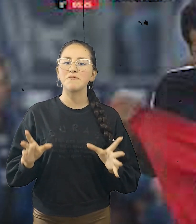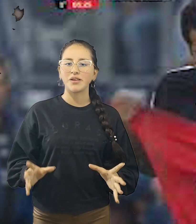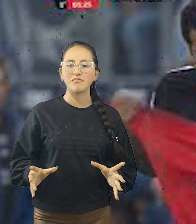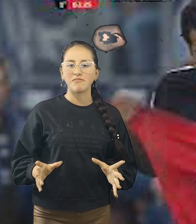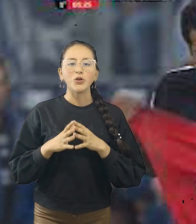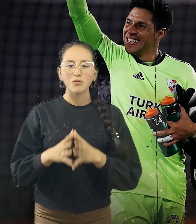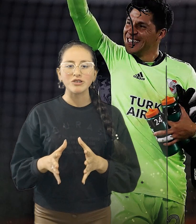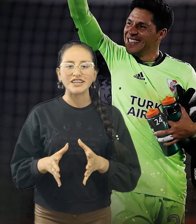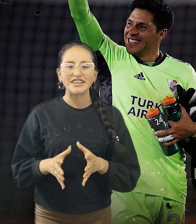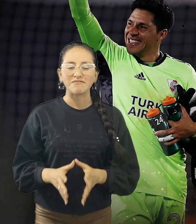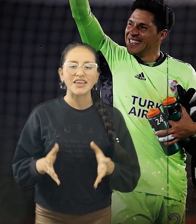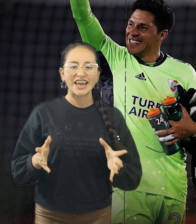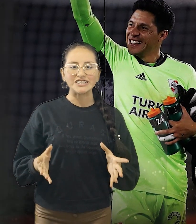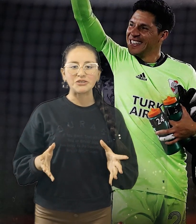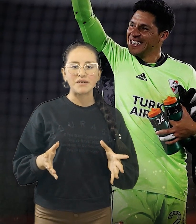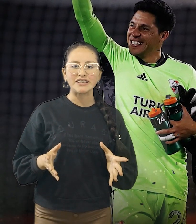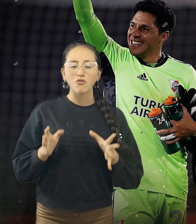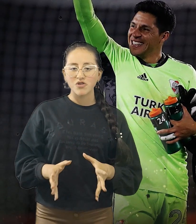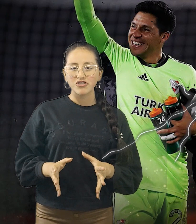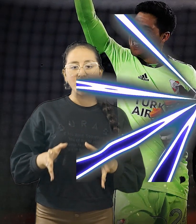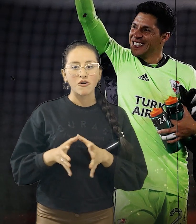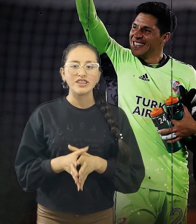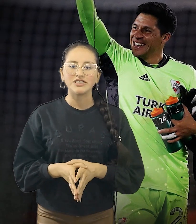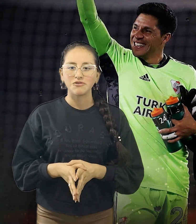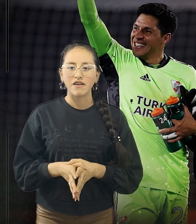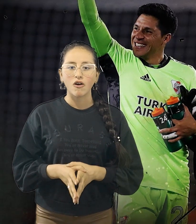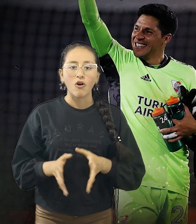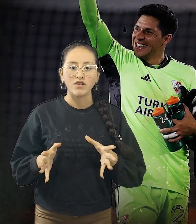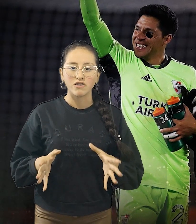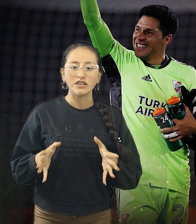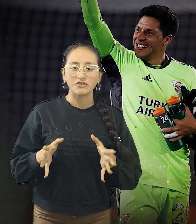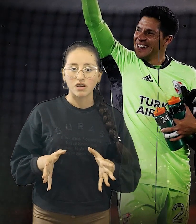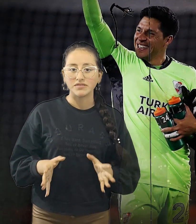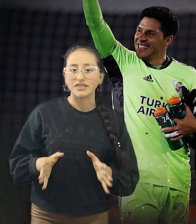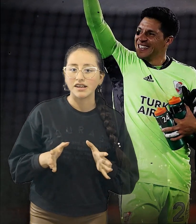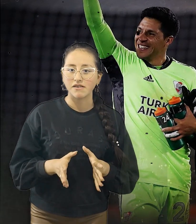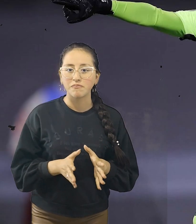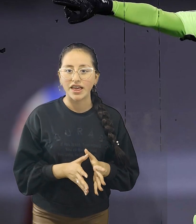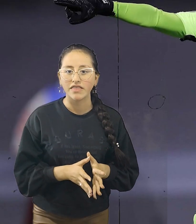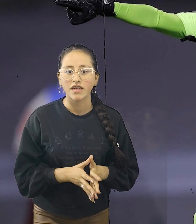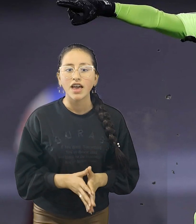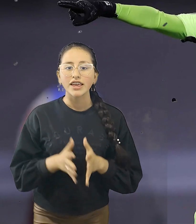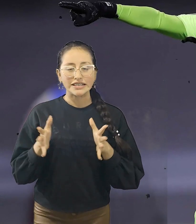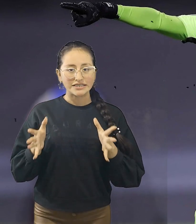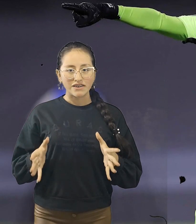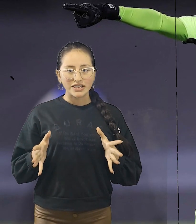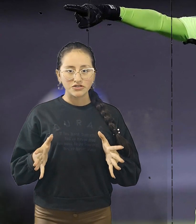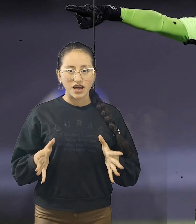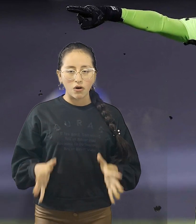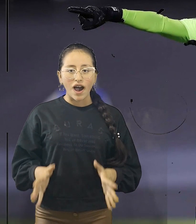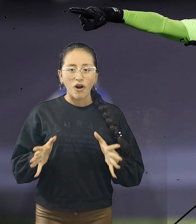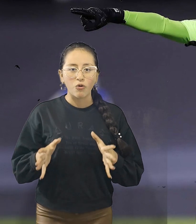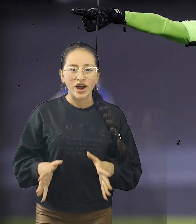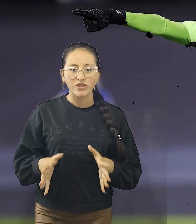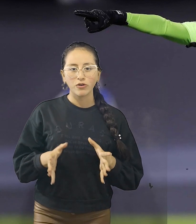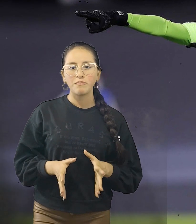Paris Saint-Germain. Número 7. Enzo Pérez. Un brote de COVID-19 obligó al centrocampista de River Plate, que estaba